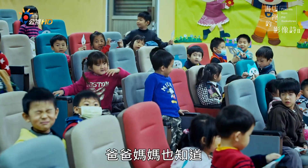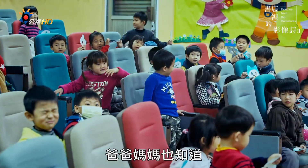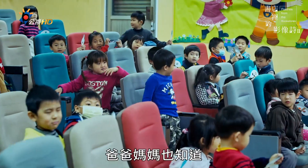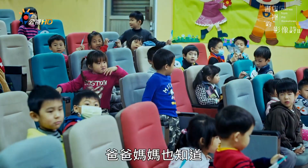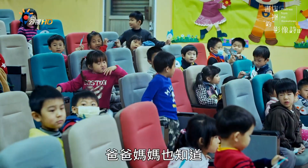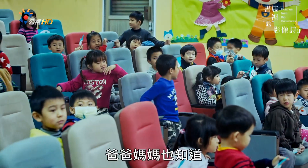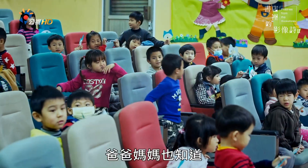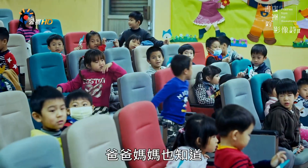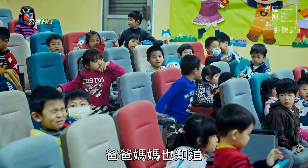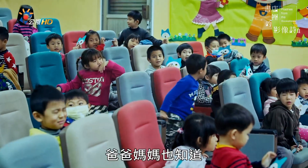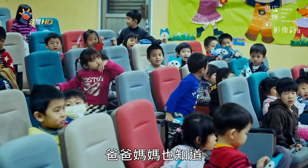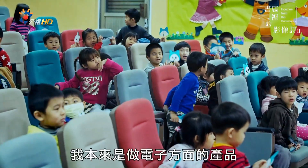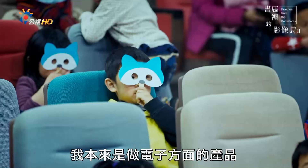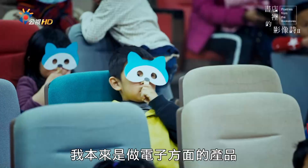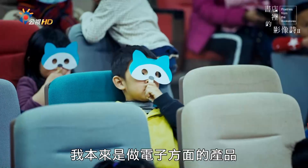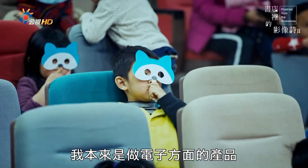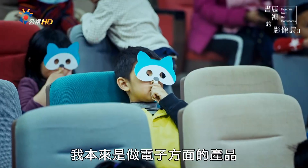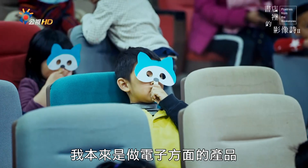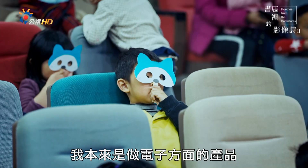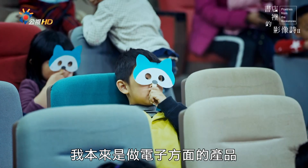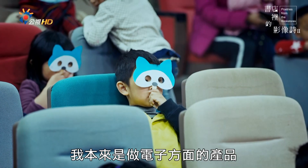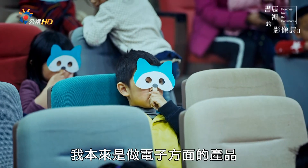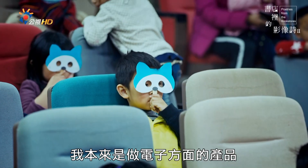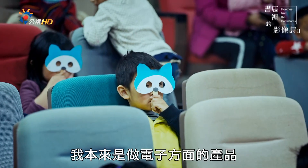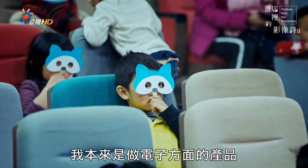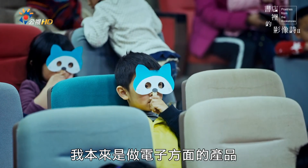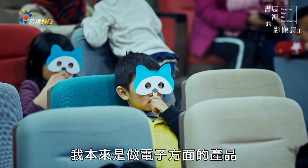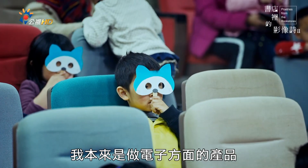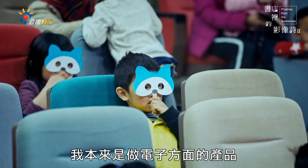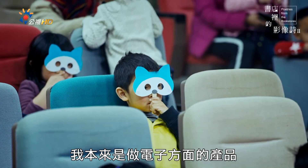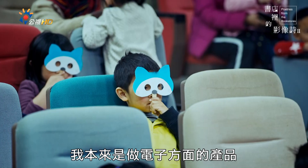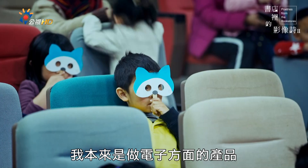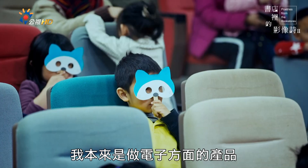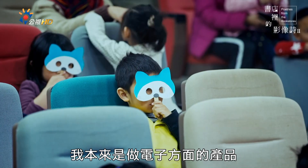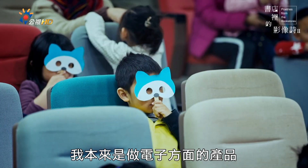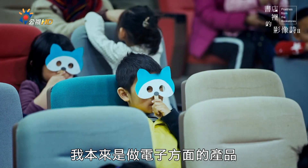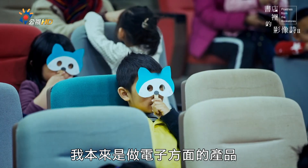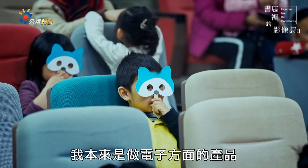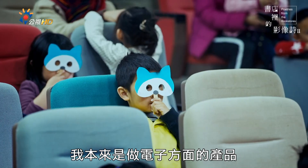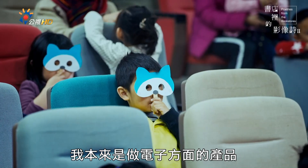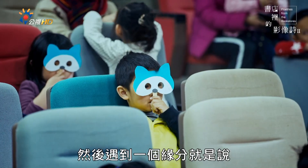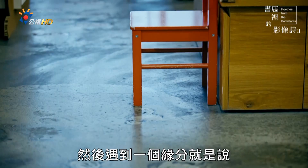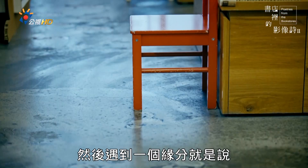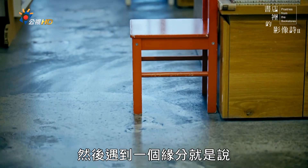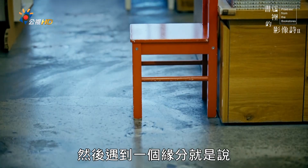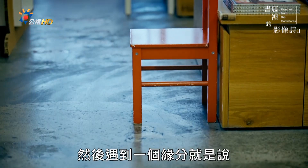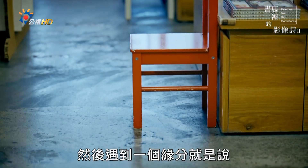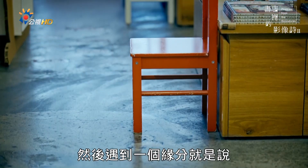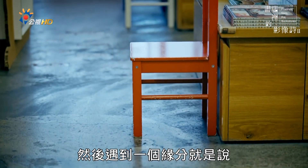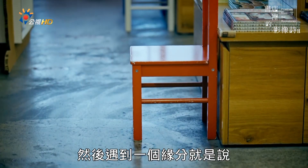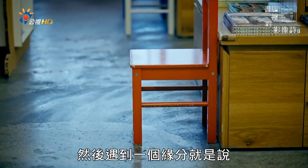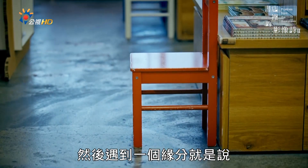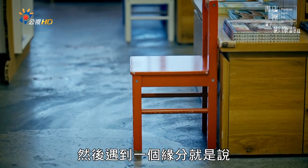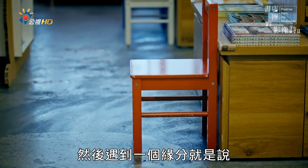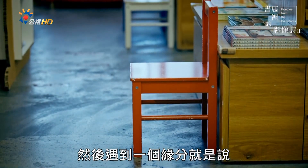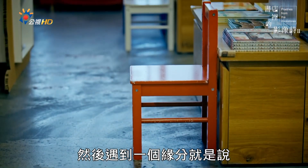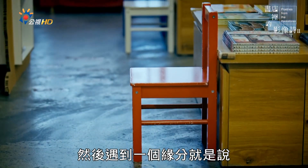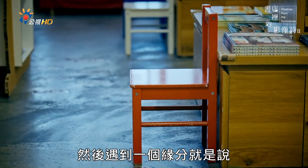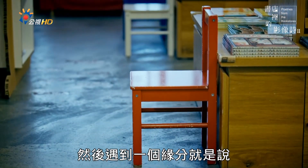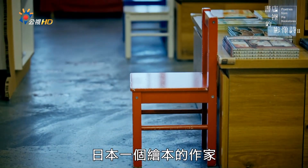知道。报的时候就 是做电子方面的一个产品，然后做了一个缘分，就是讲日